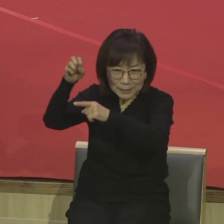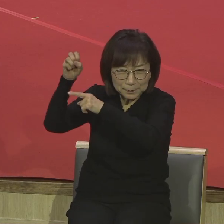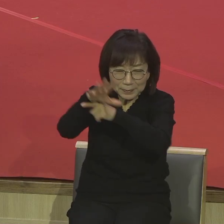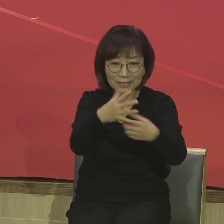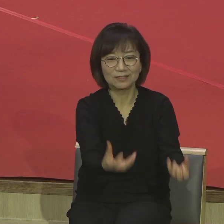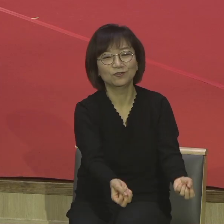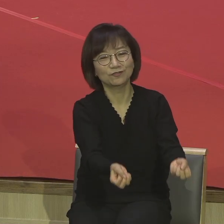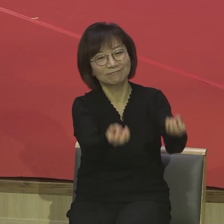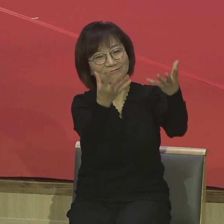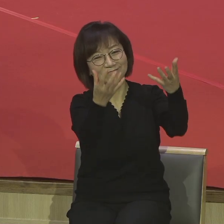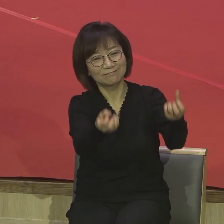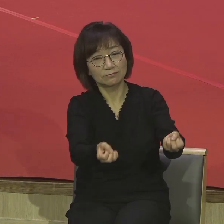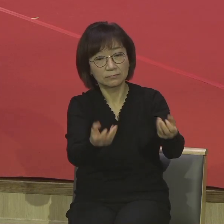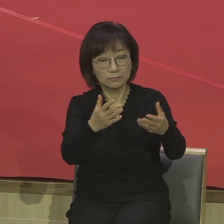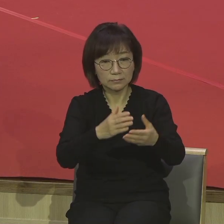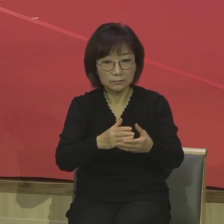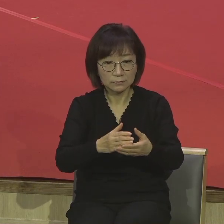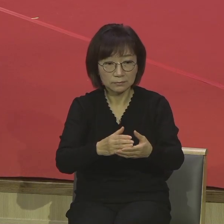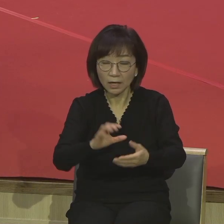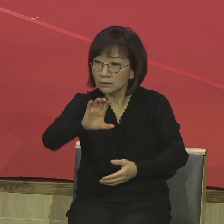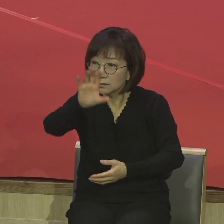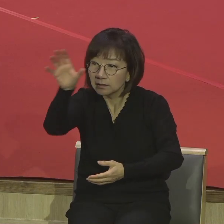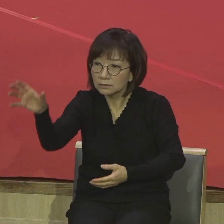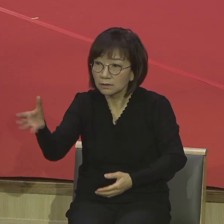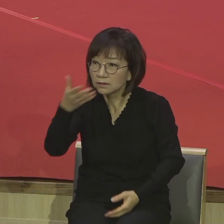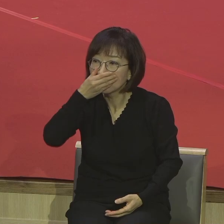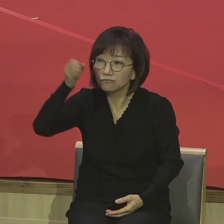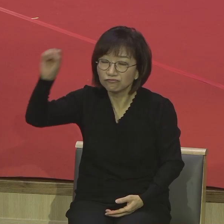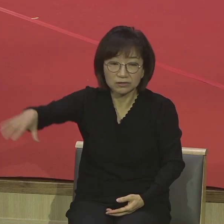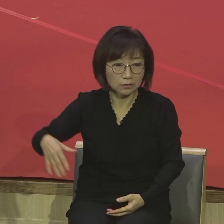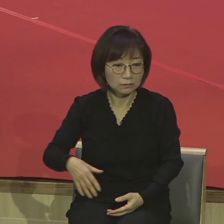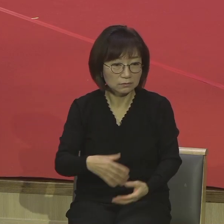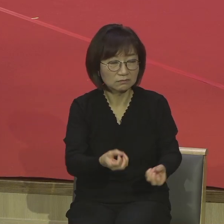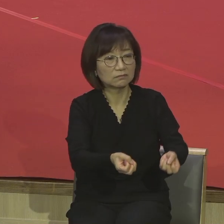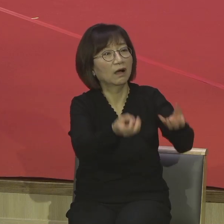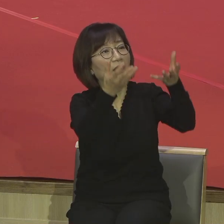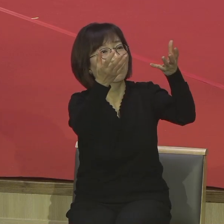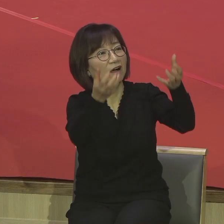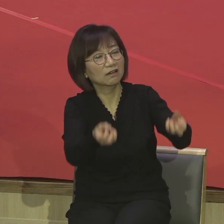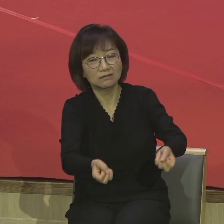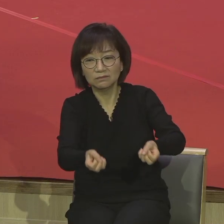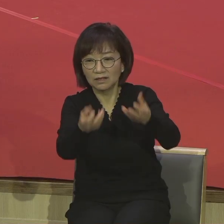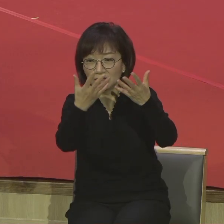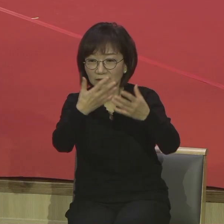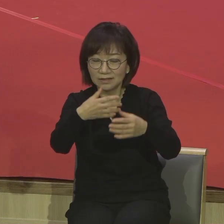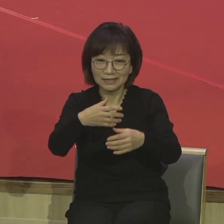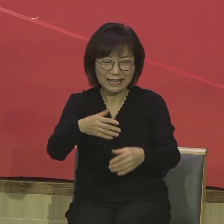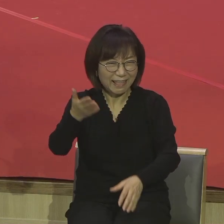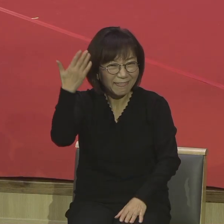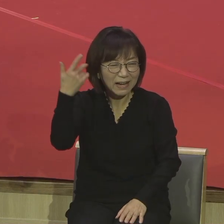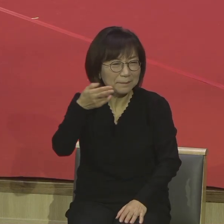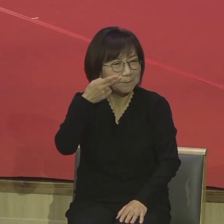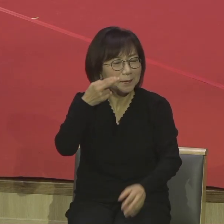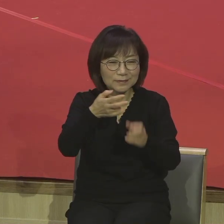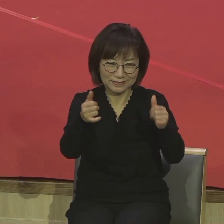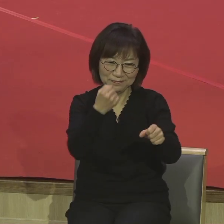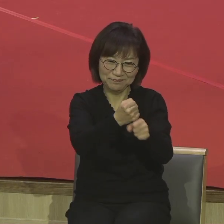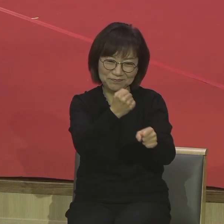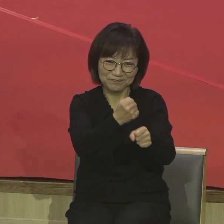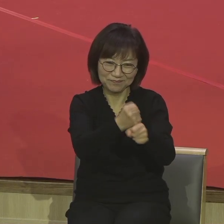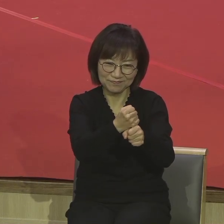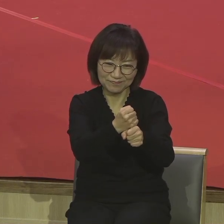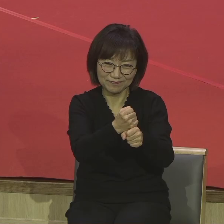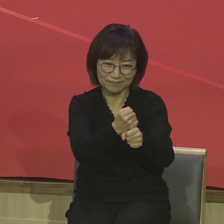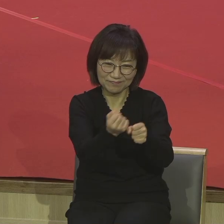하누카. 특별히 유대계 미국인들이 그렇게 만든 거예요.